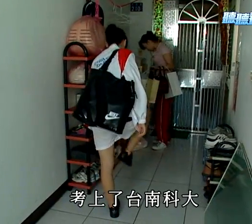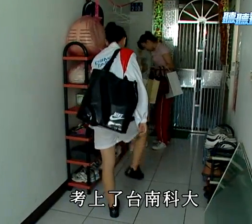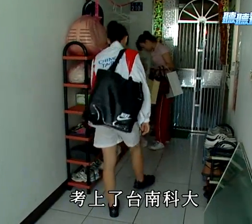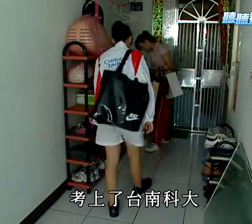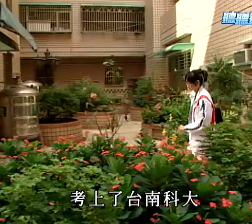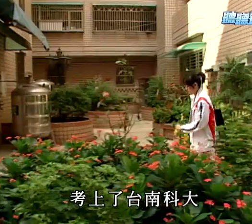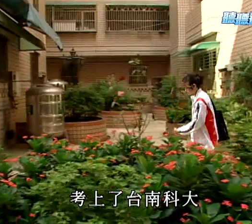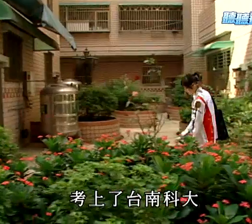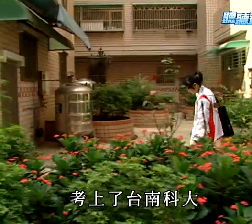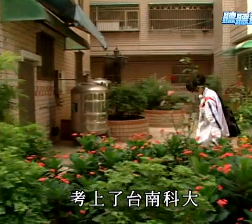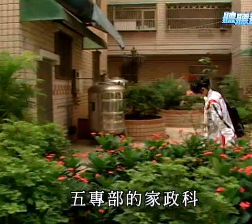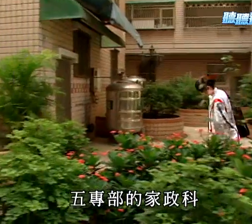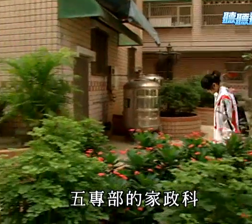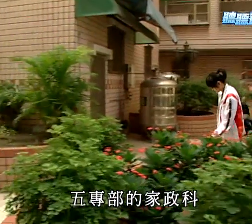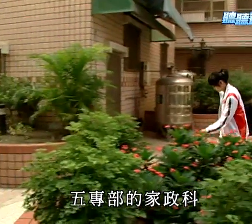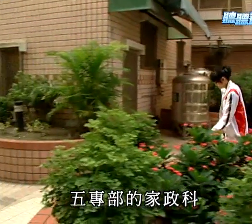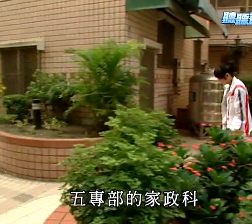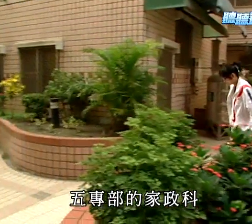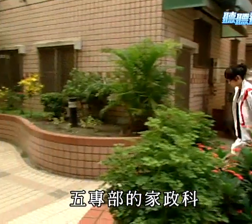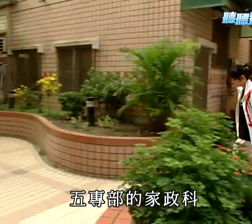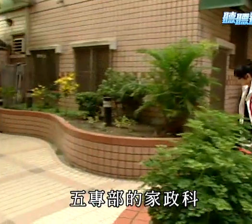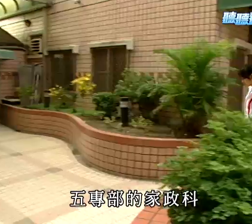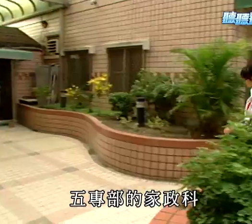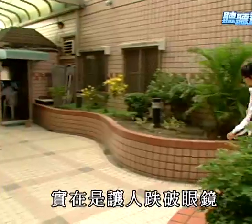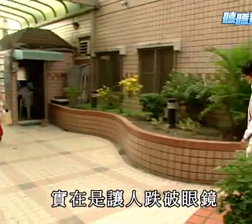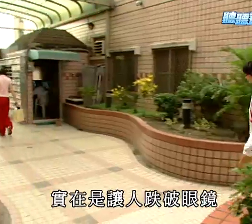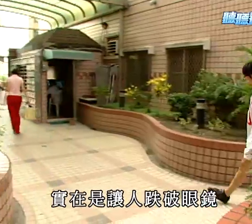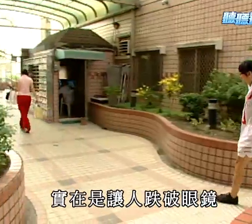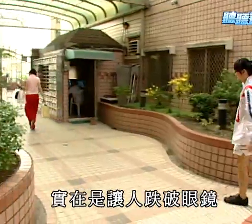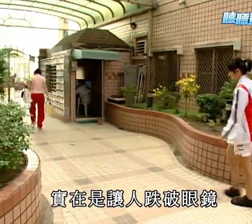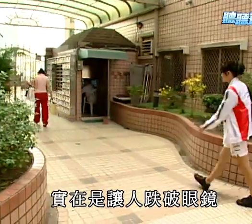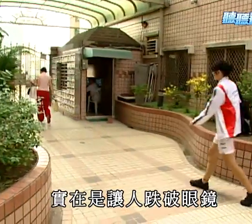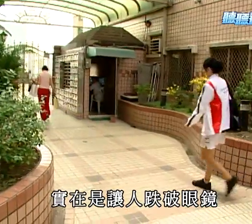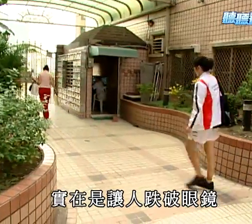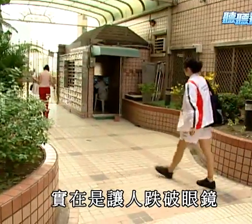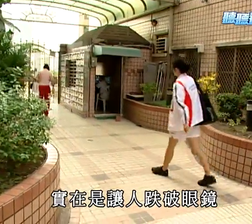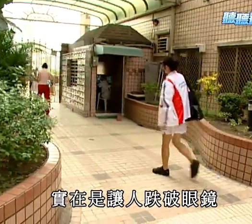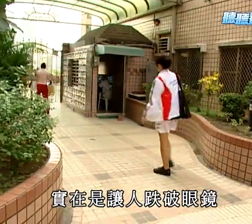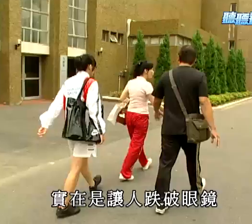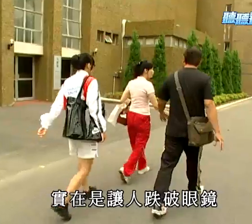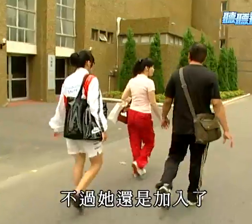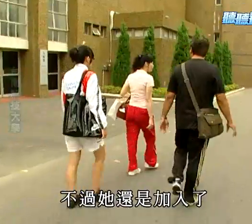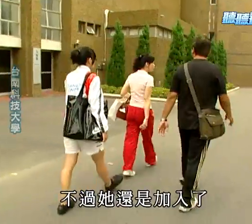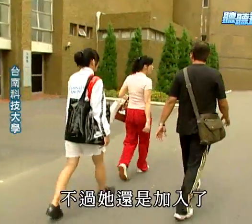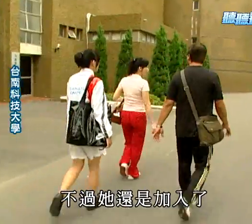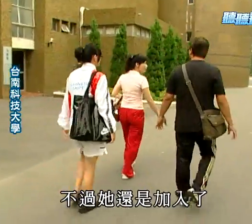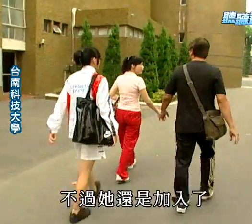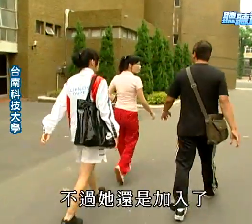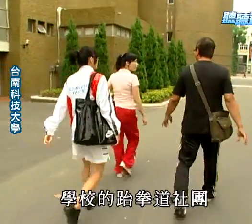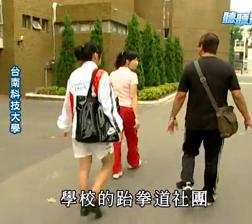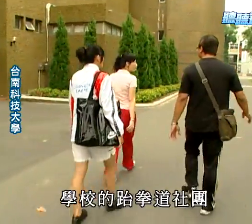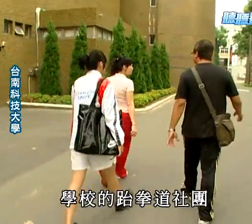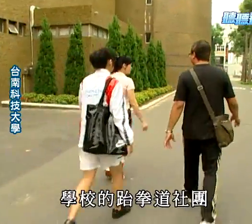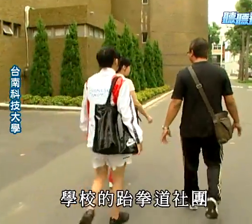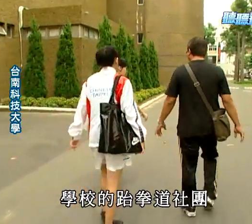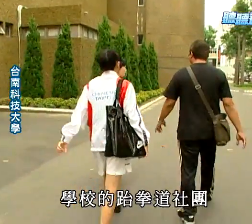台南科大武专部的家政科，实在是让人跌破眼镜。不过他还是加入了学校的跆拳道社